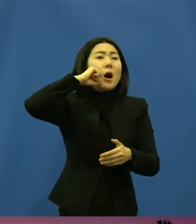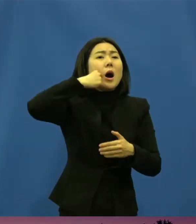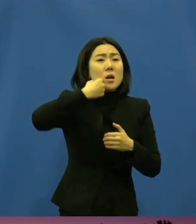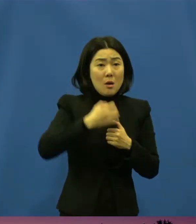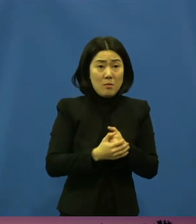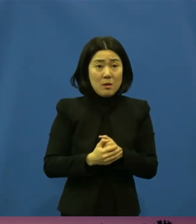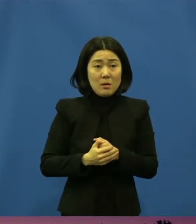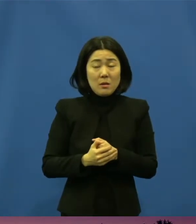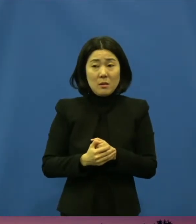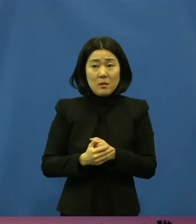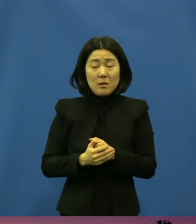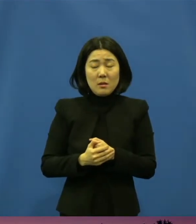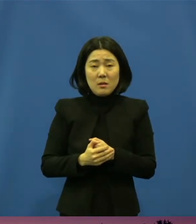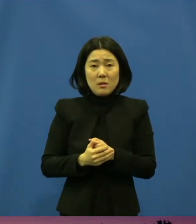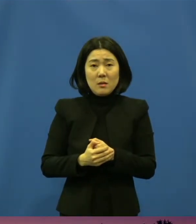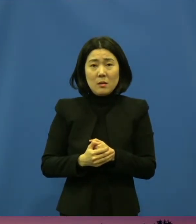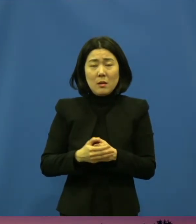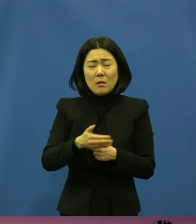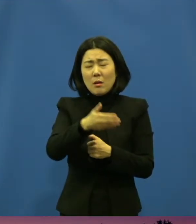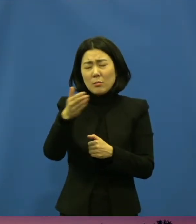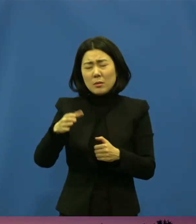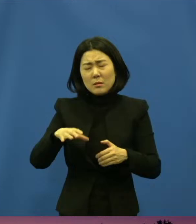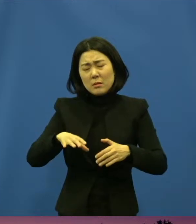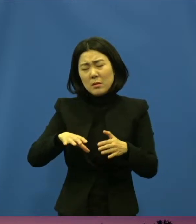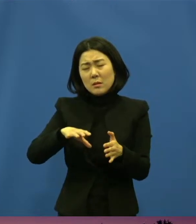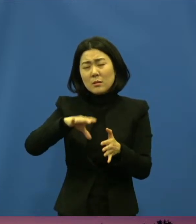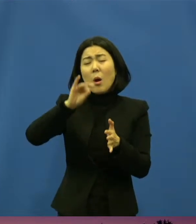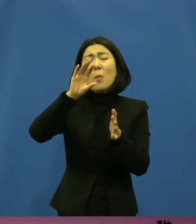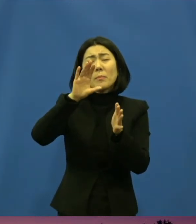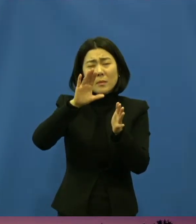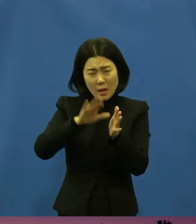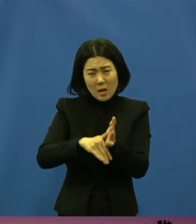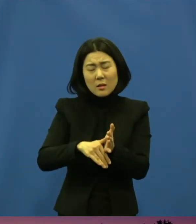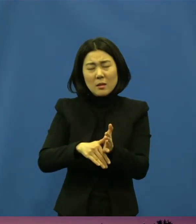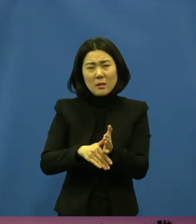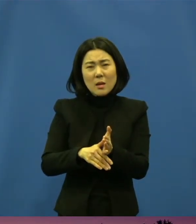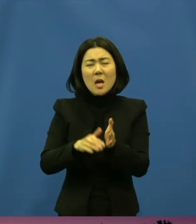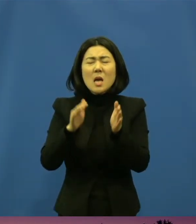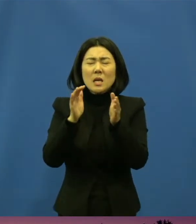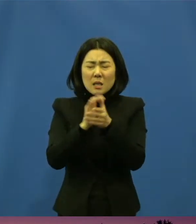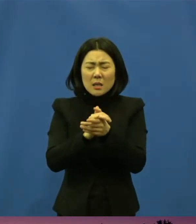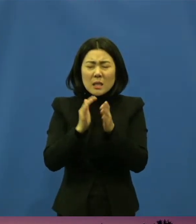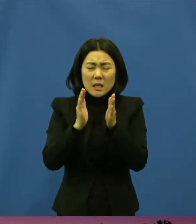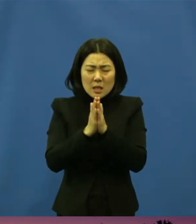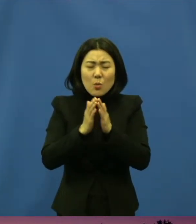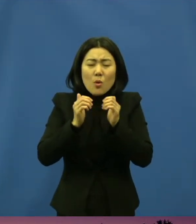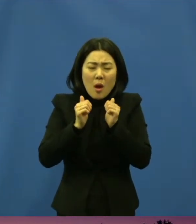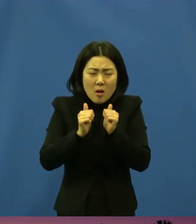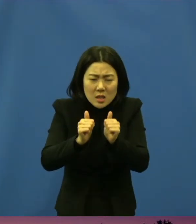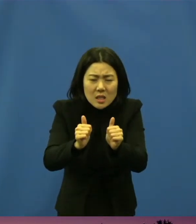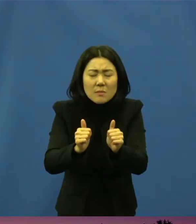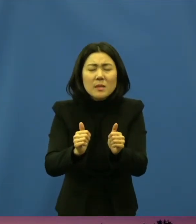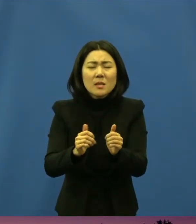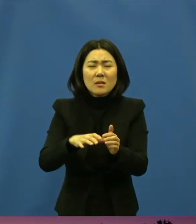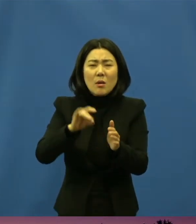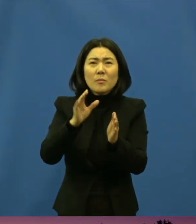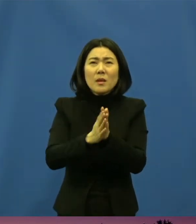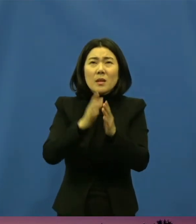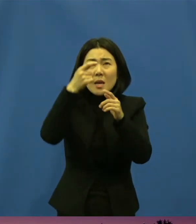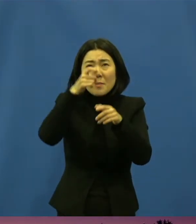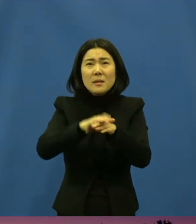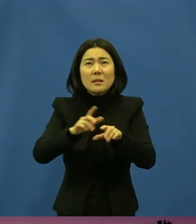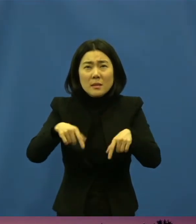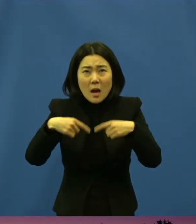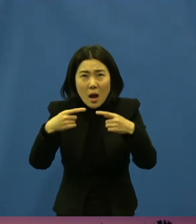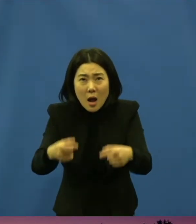한때는 신앙생활을 열심히 했어요. 한때는 은혜를 구했어요. 한때는 열심히 기도도 했어요. 한때는 훈련도 받았어요. 한때는